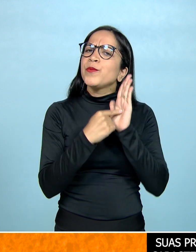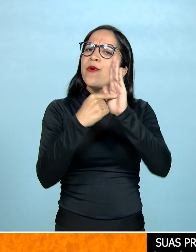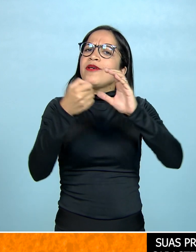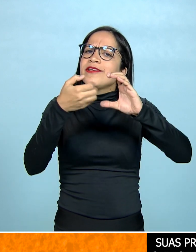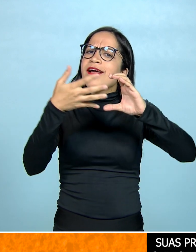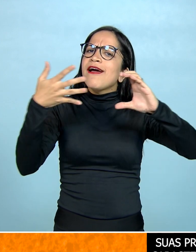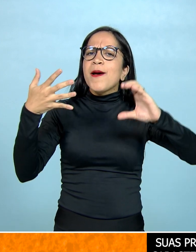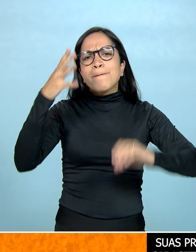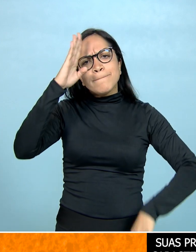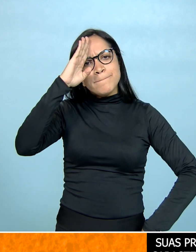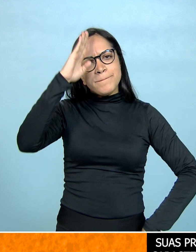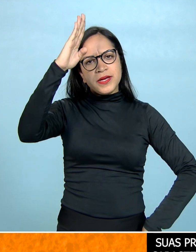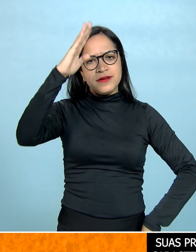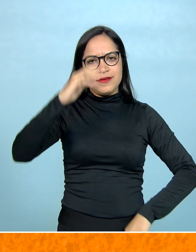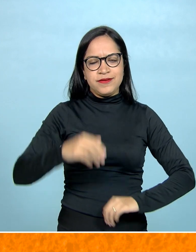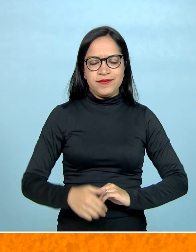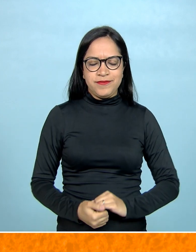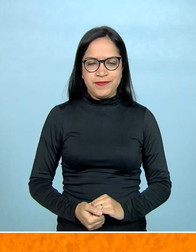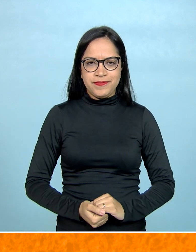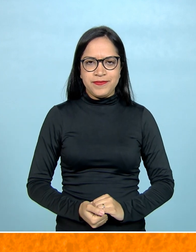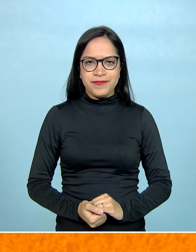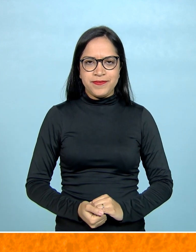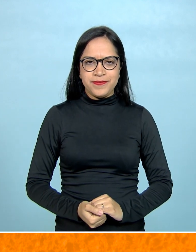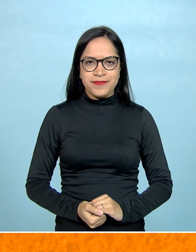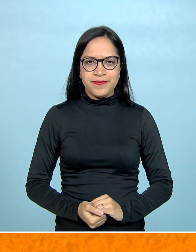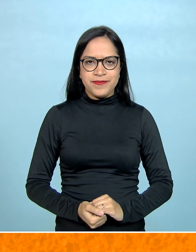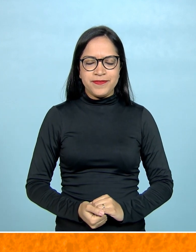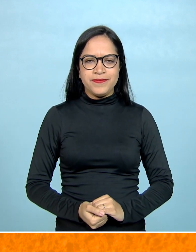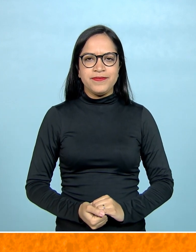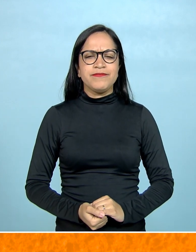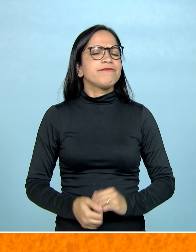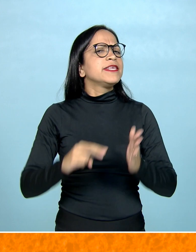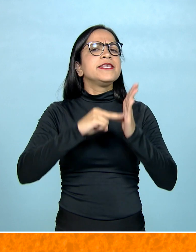principais características.